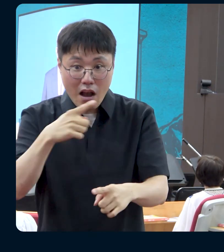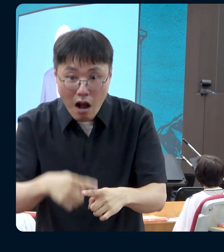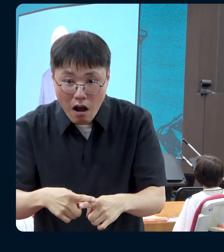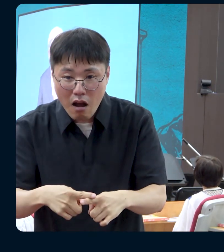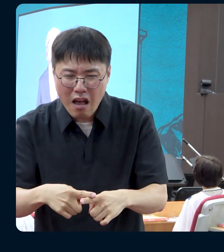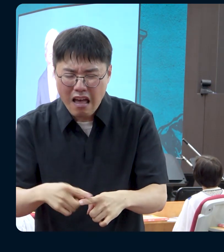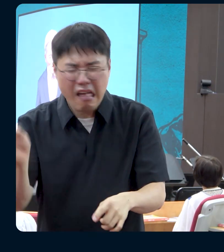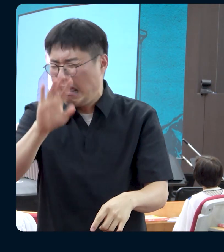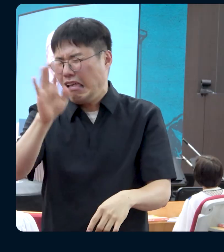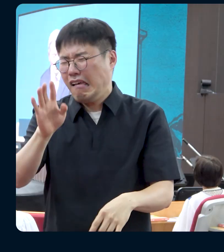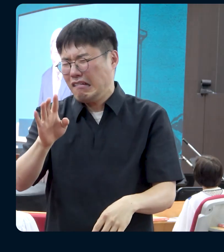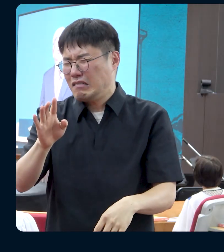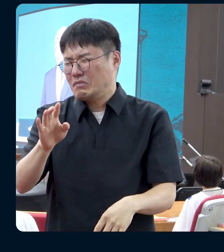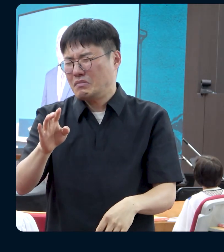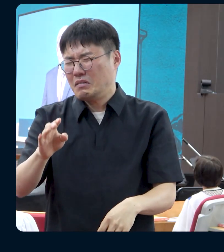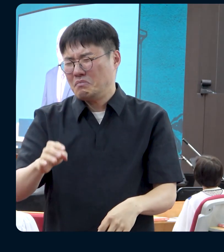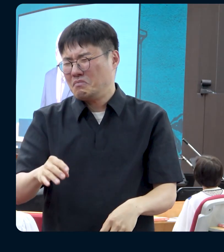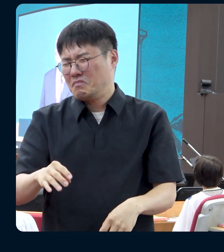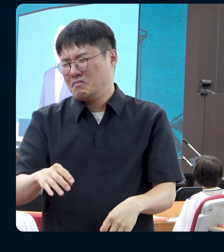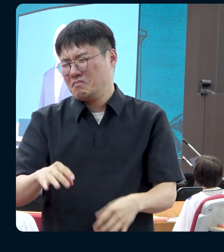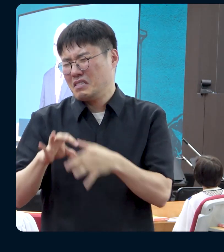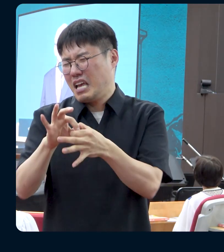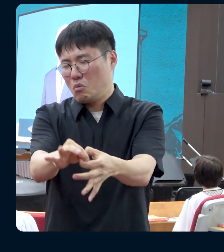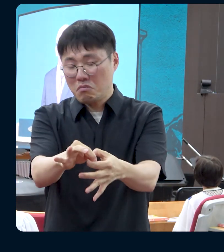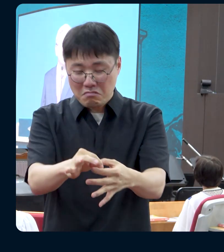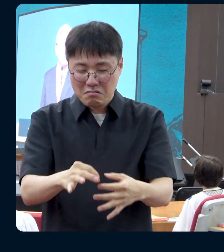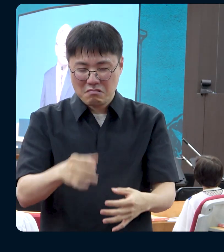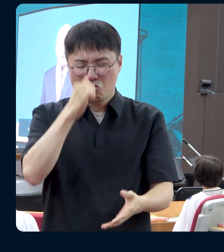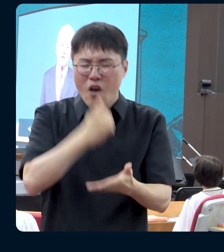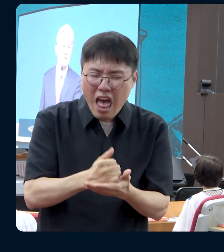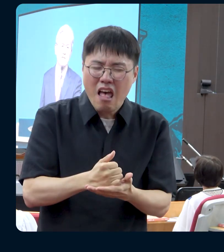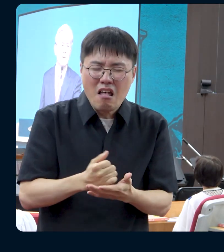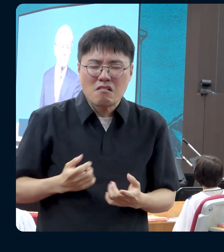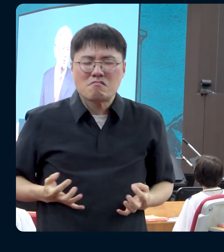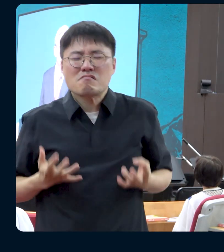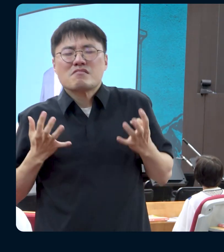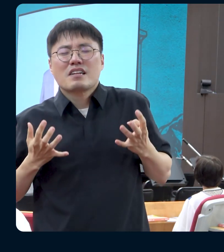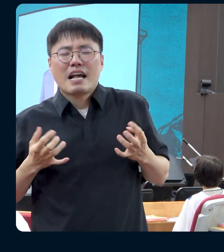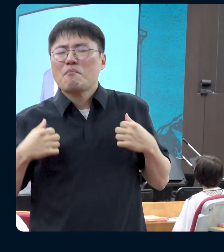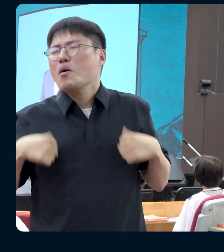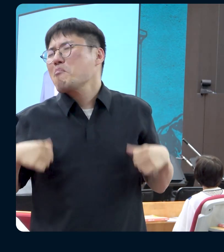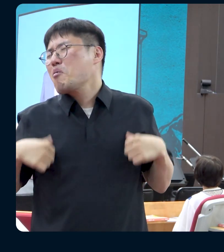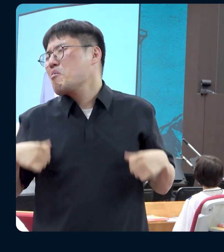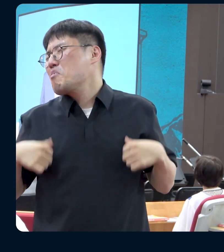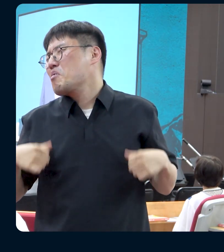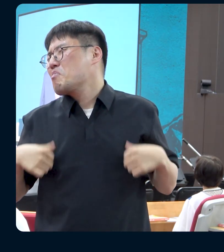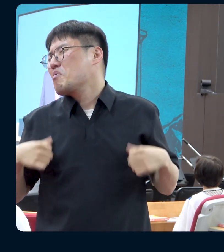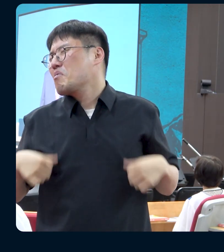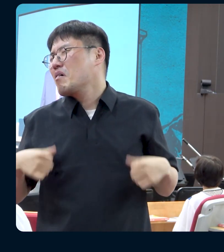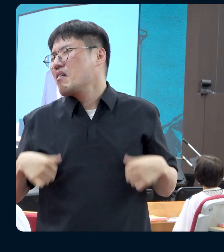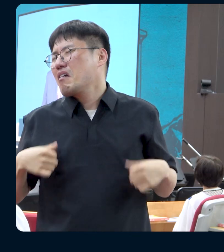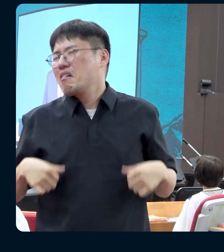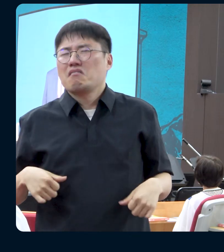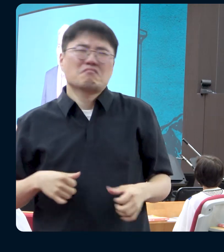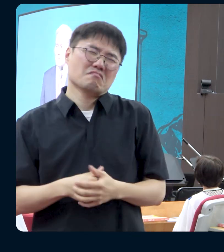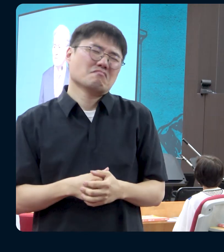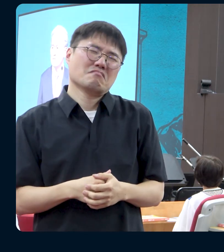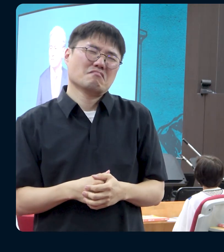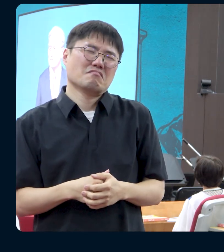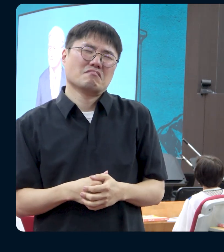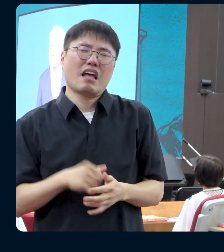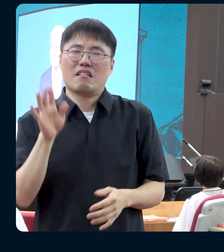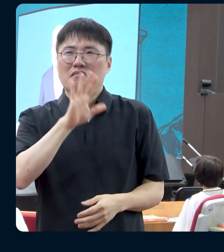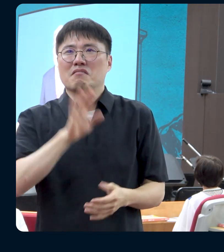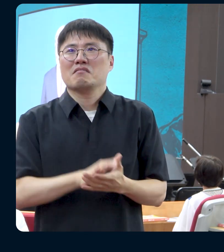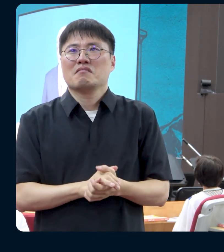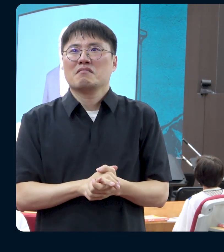우리는 중간에 이렇게 때려 넣어도 계속 올라오니, 야, 이제 그만 포기하자 하면 안